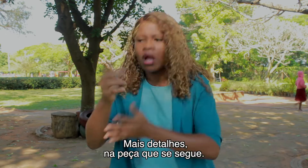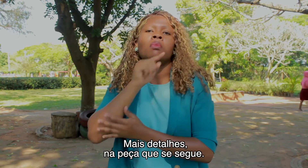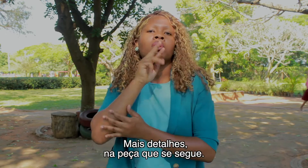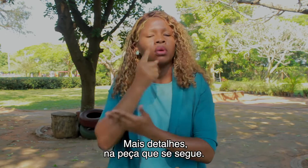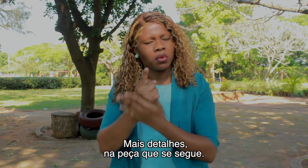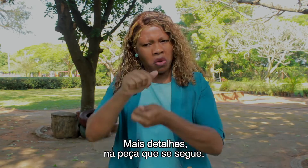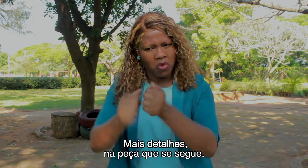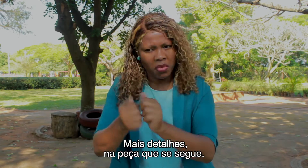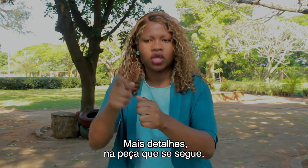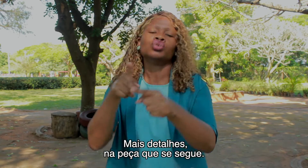segue.